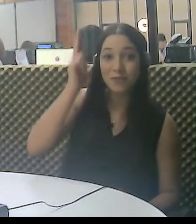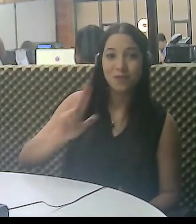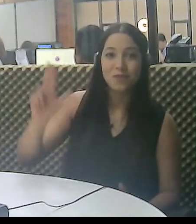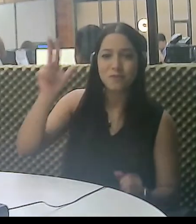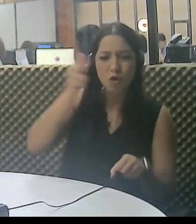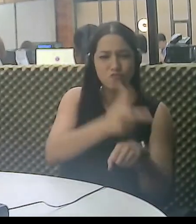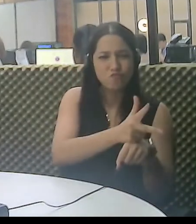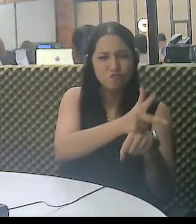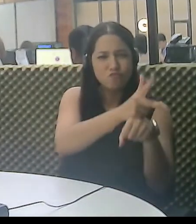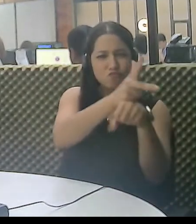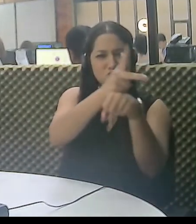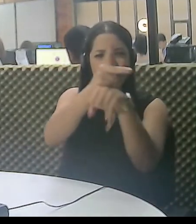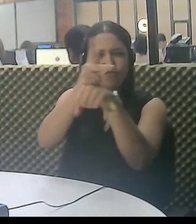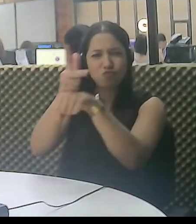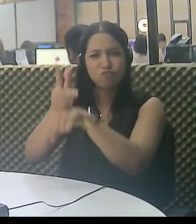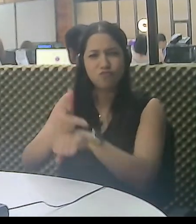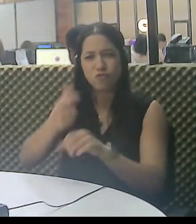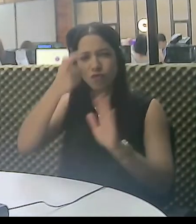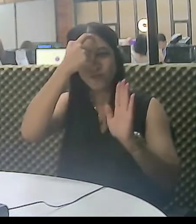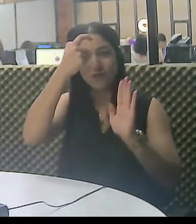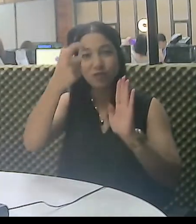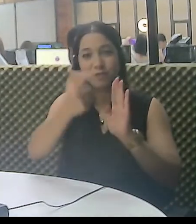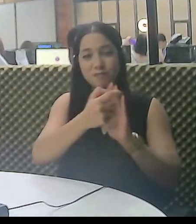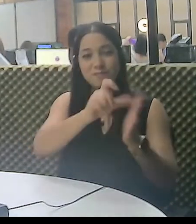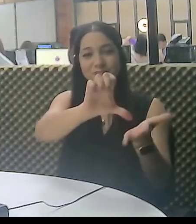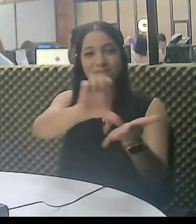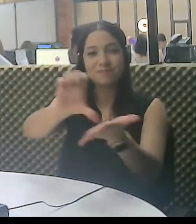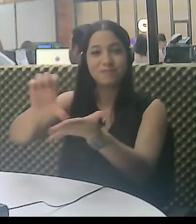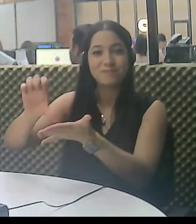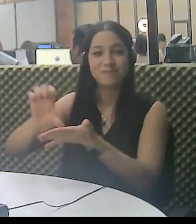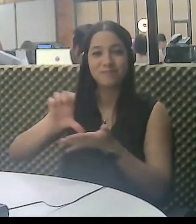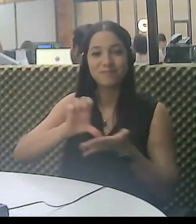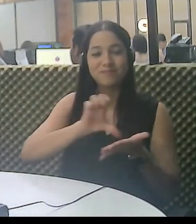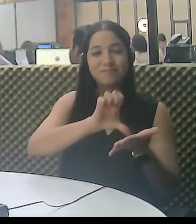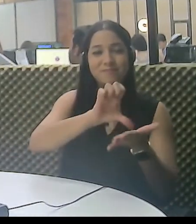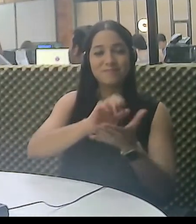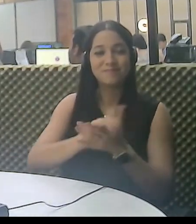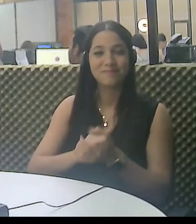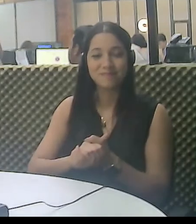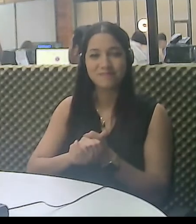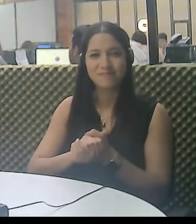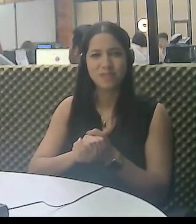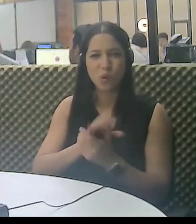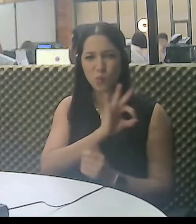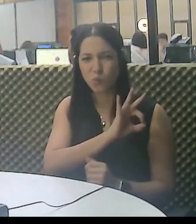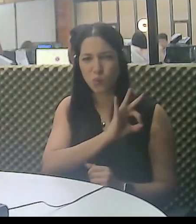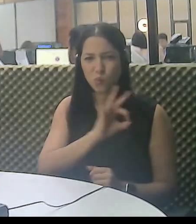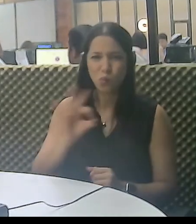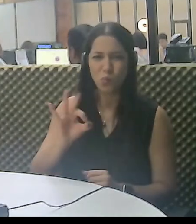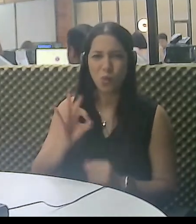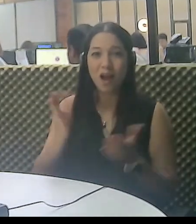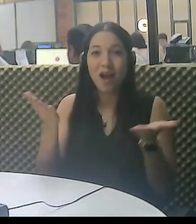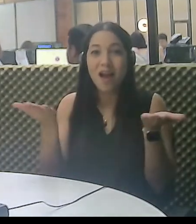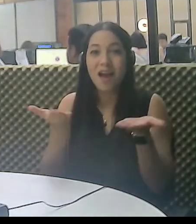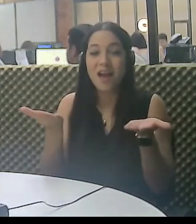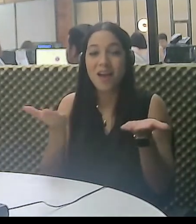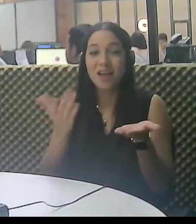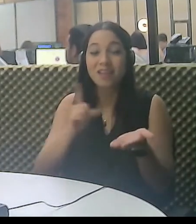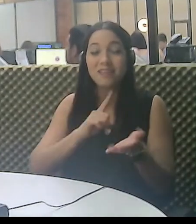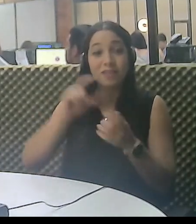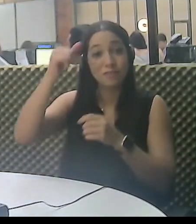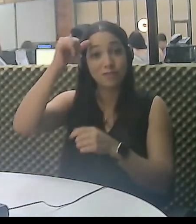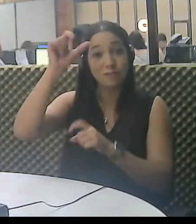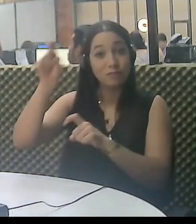implantou câmeras de segurança com inteligência artificial em diversos pontos da cidade. Deu tão certo que agora instalou também na área